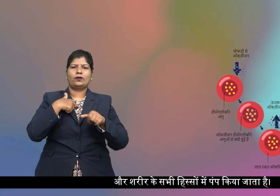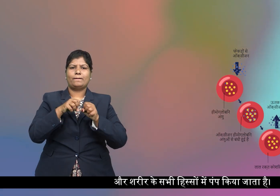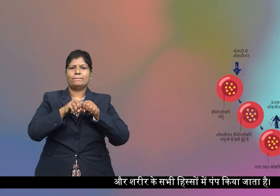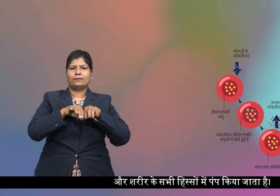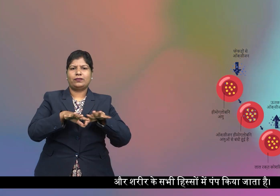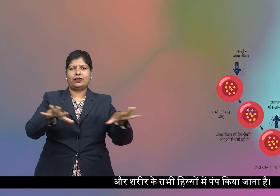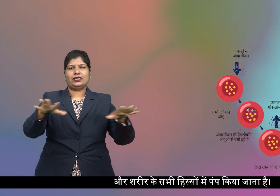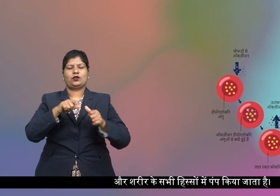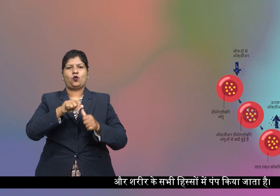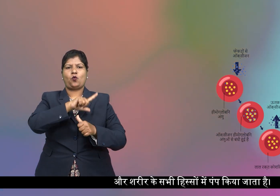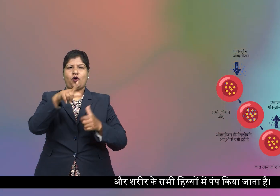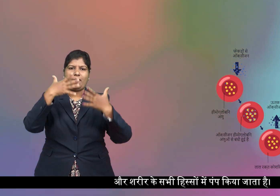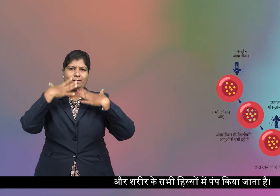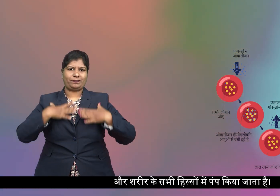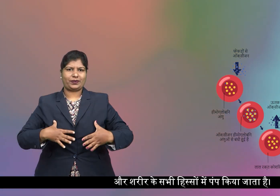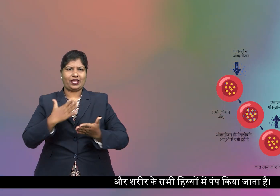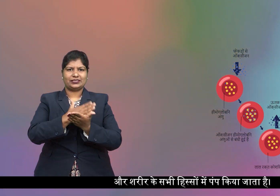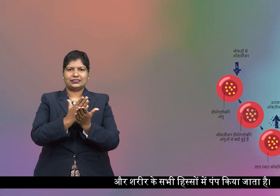पंप किया जाता है।